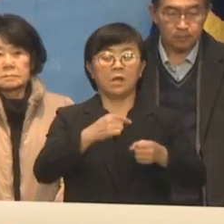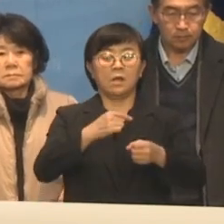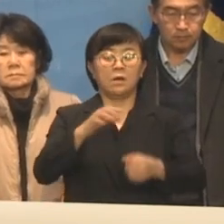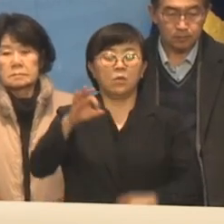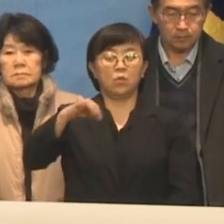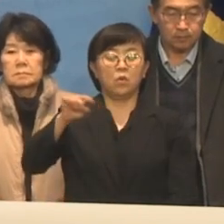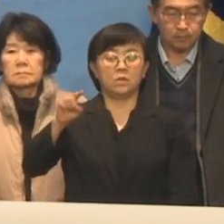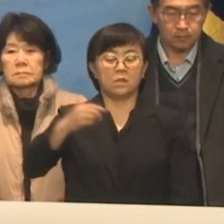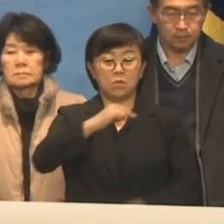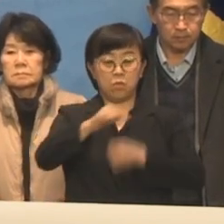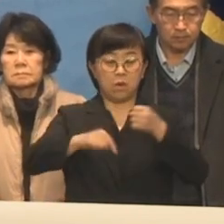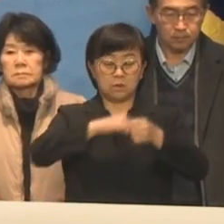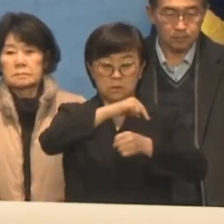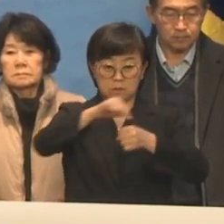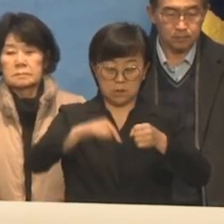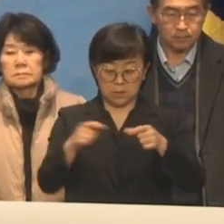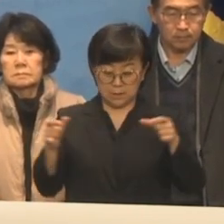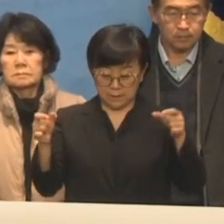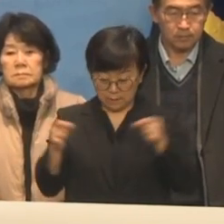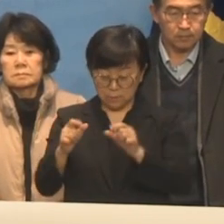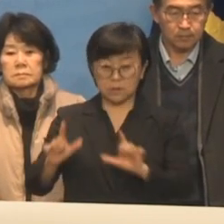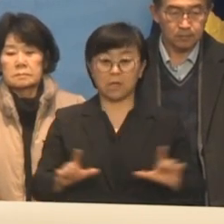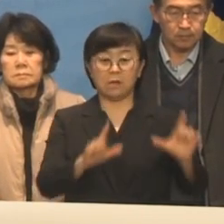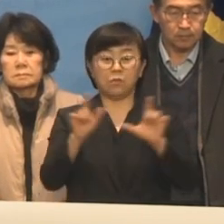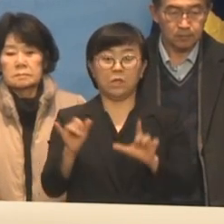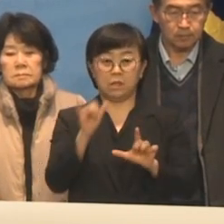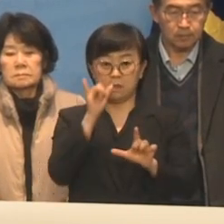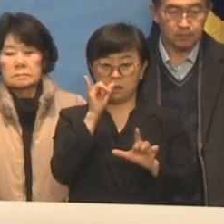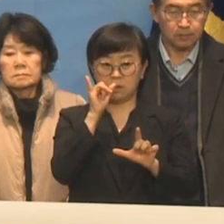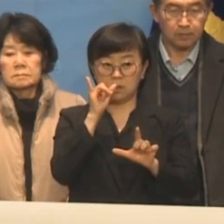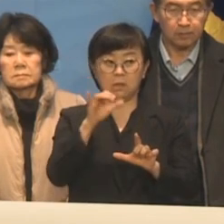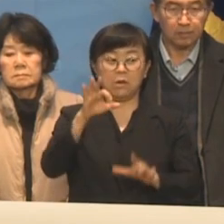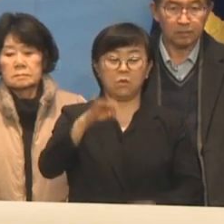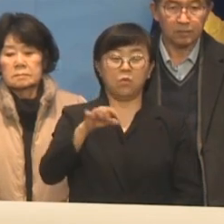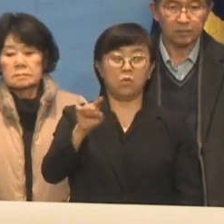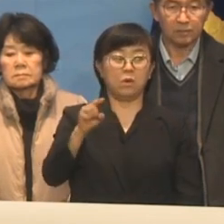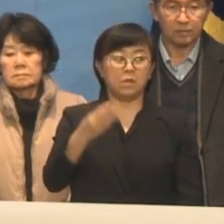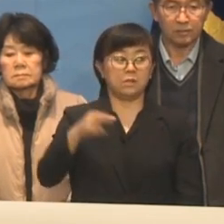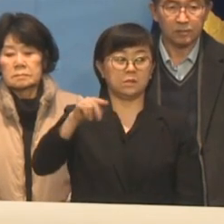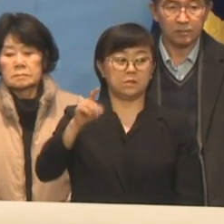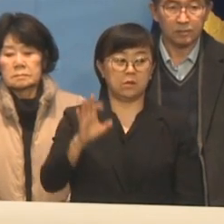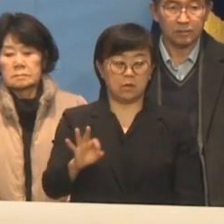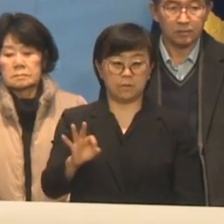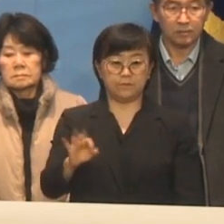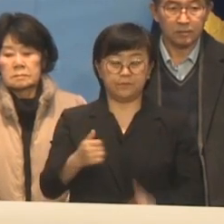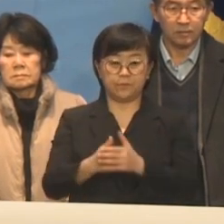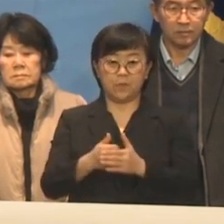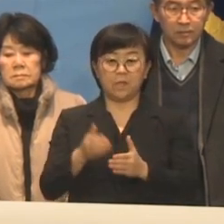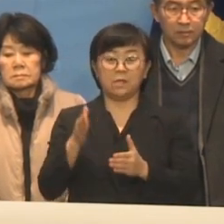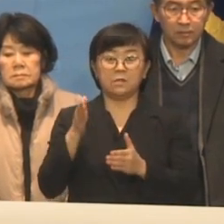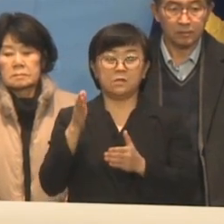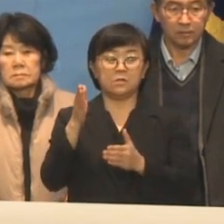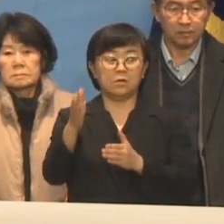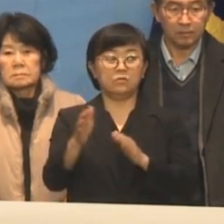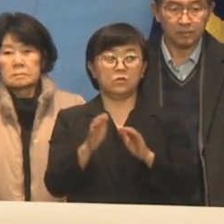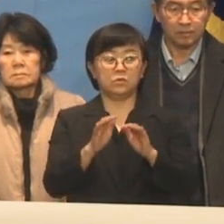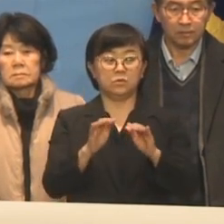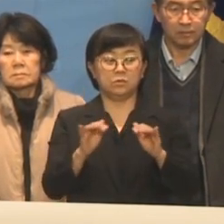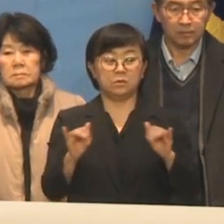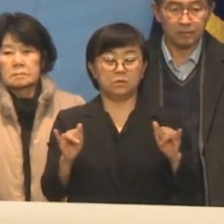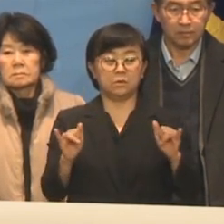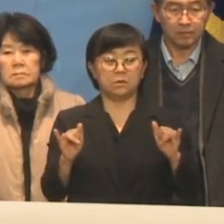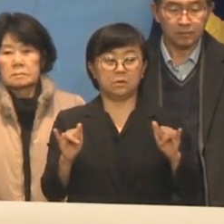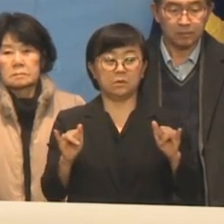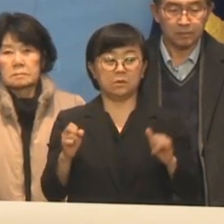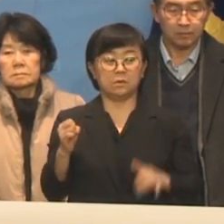월성원전 최인접 지역에 살고 계시는 주민분들과 그리고 원전 안전 전문가 그리고